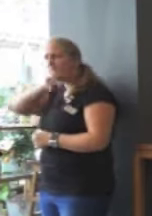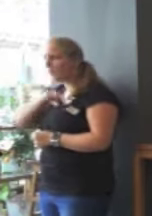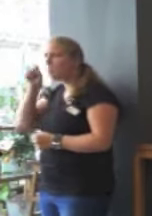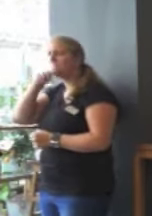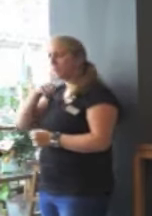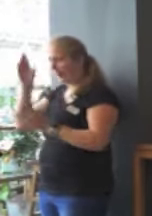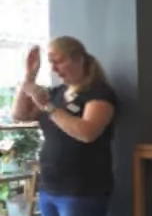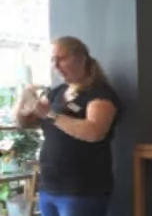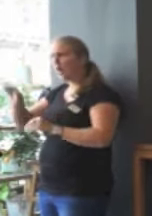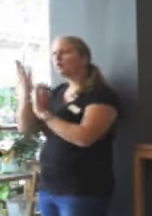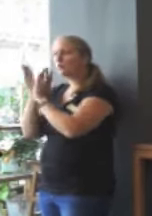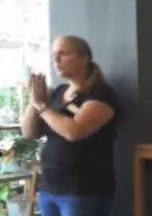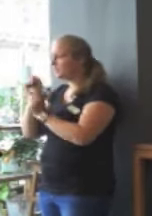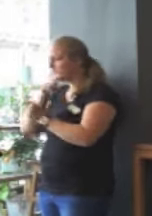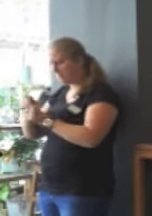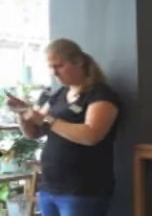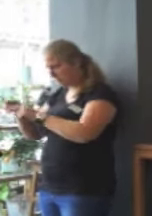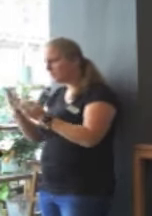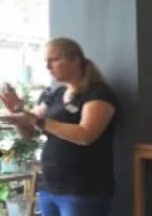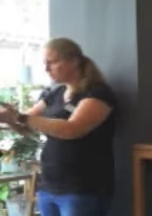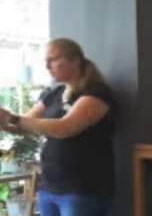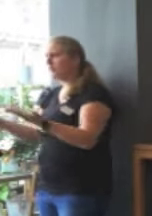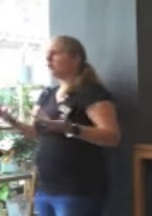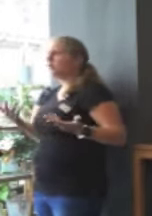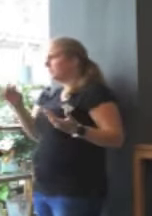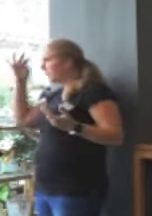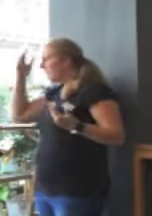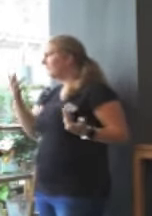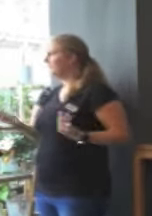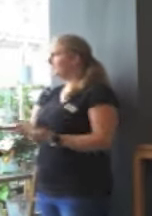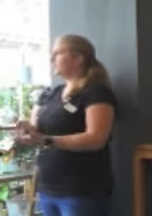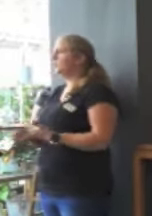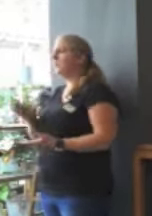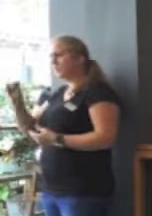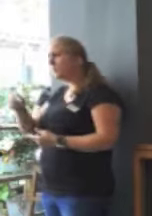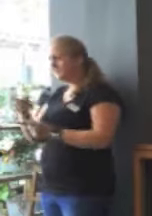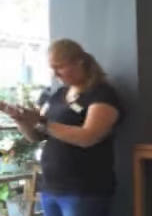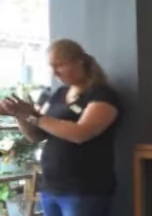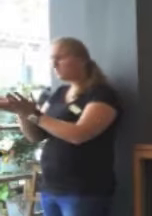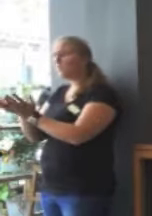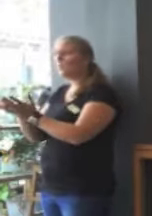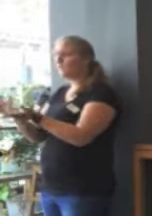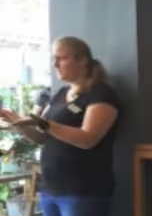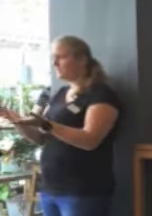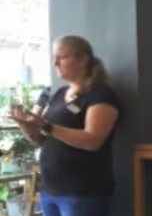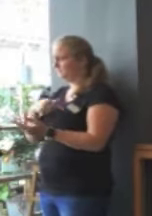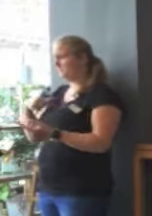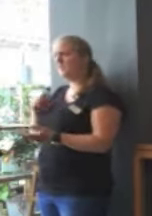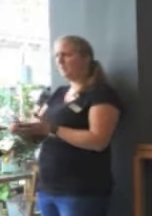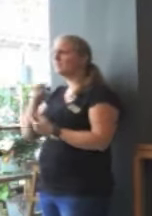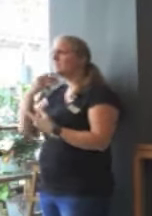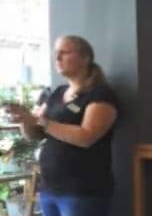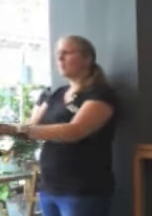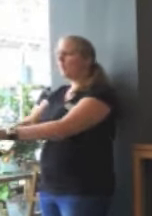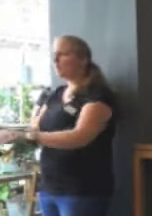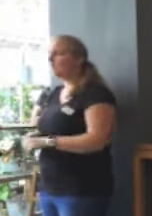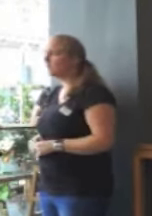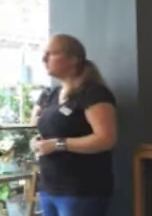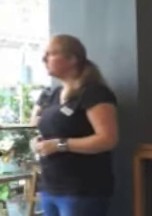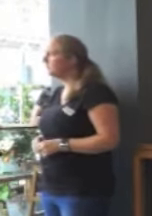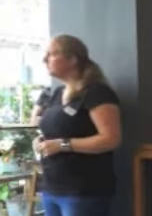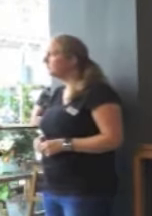på lärarhögskolan. Hur kom det sig? Jo, därför att jag har pratat illa. Och jag ska bara ge tre snabba